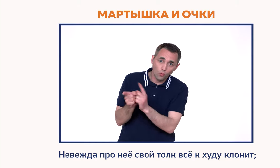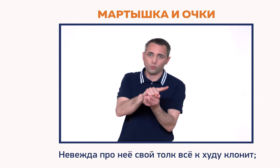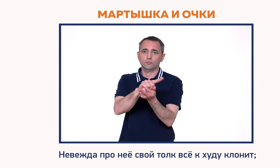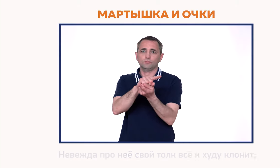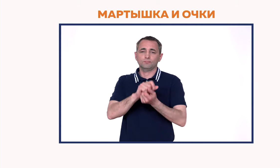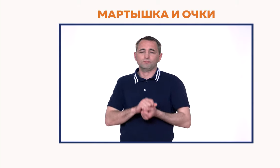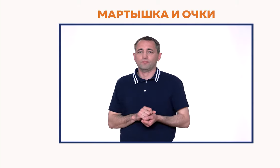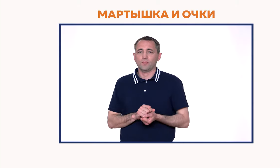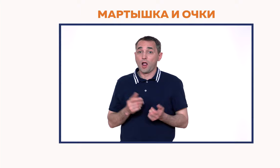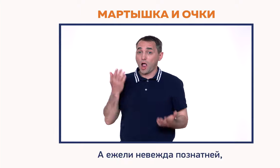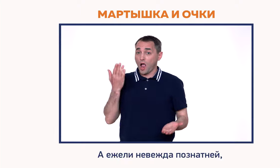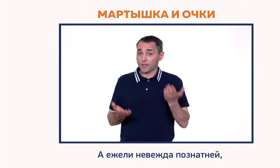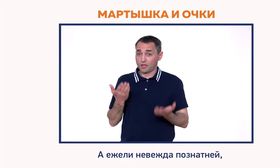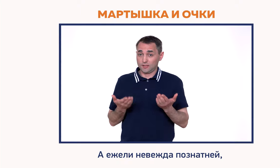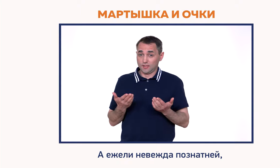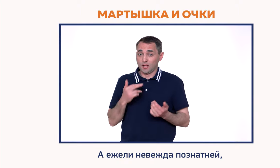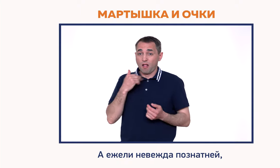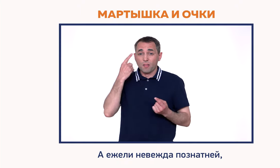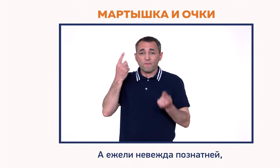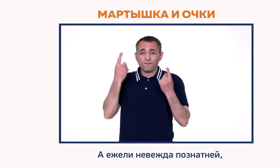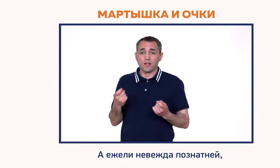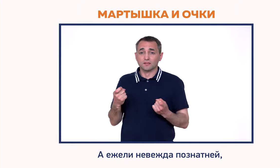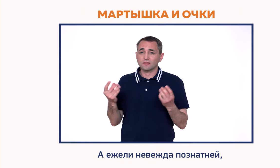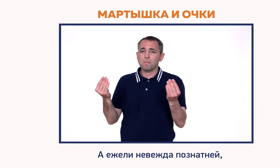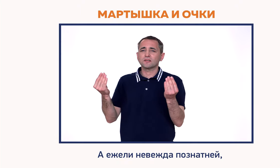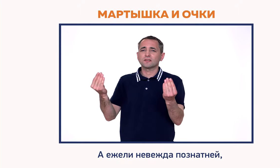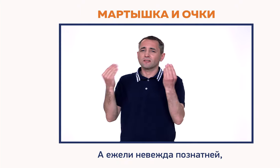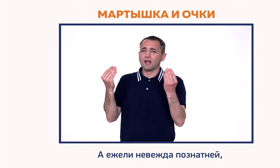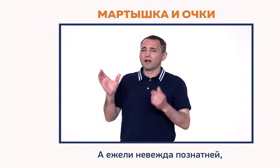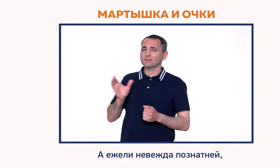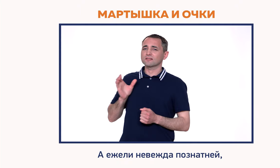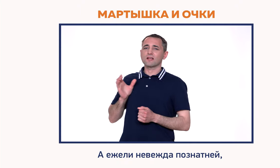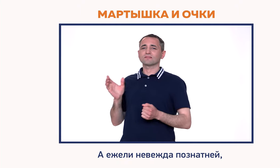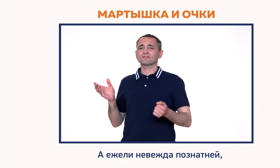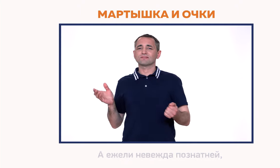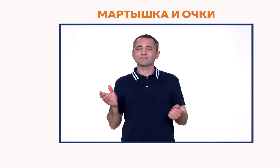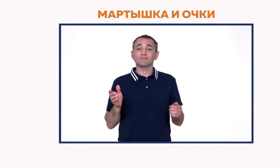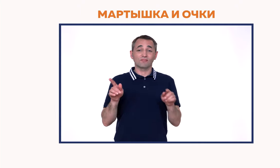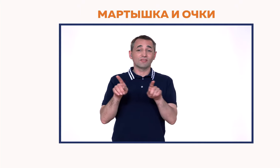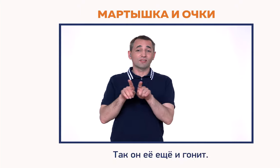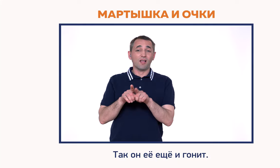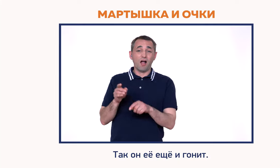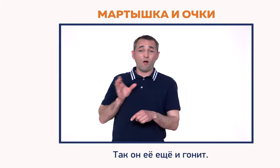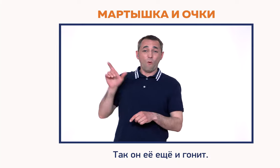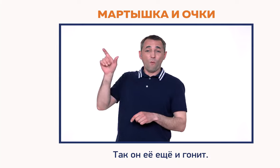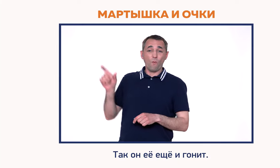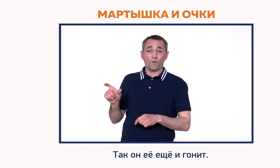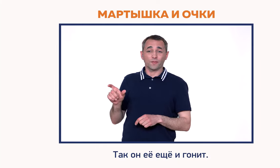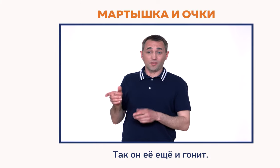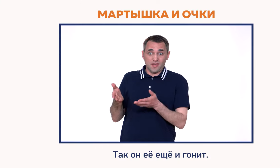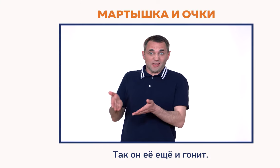худу клонит. А ежели невежда познатней, так